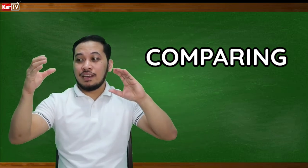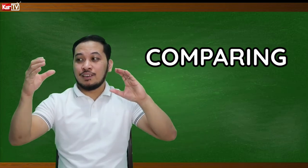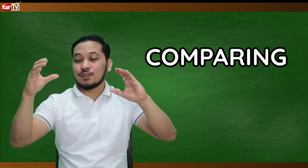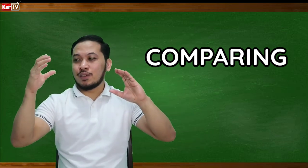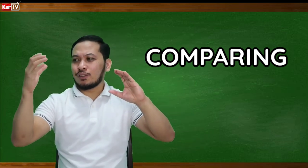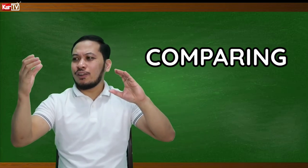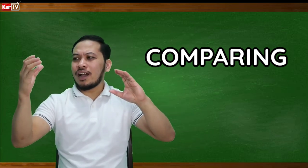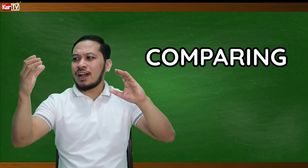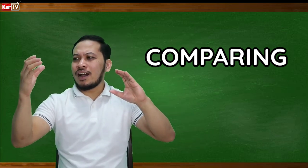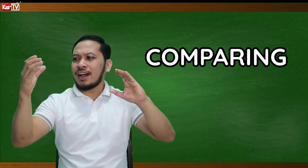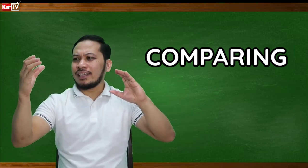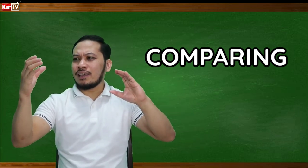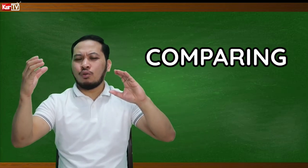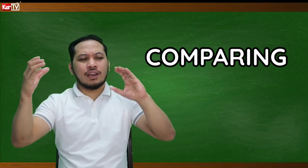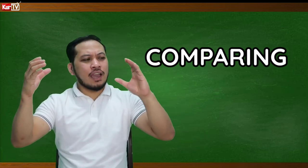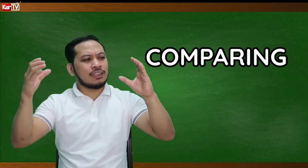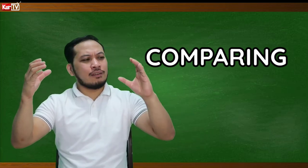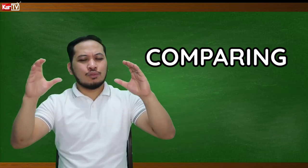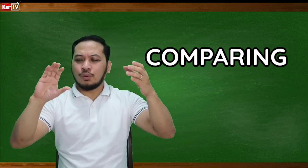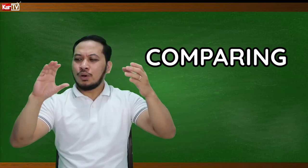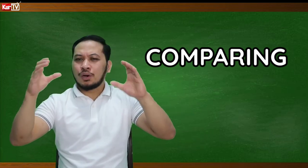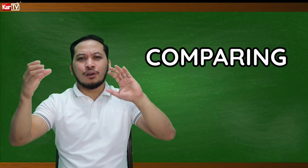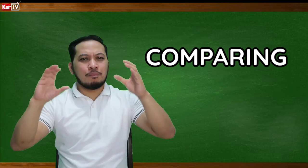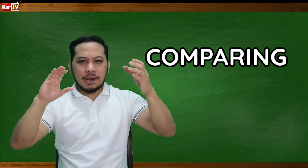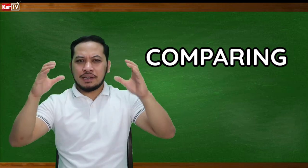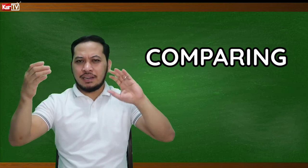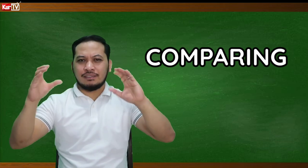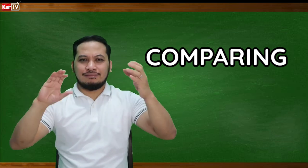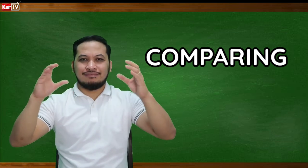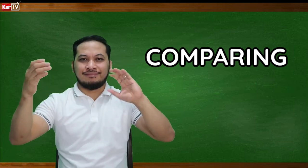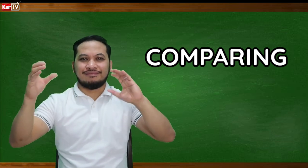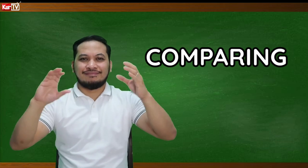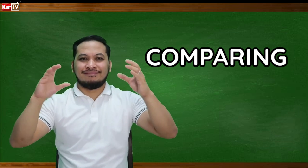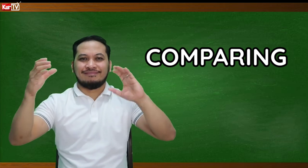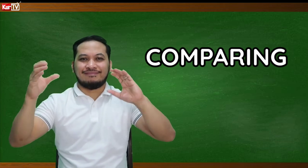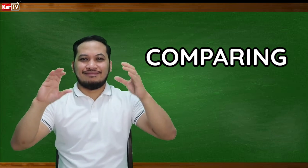So, itong item 1, item 2. Comparing.